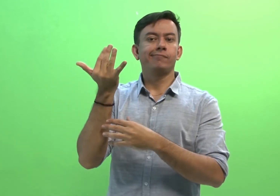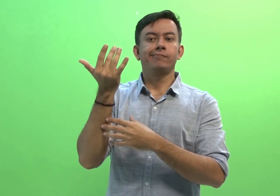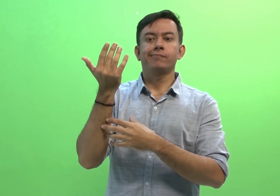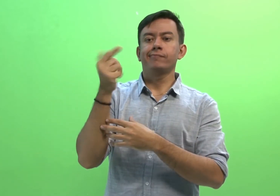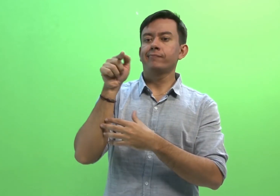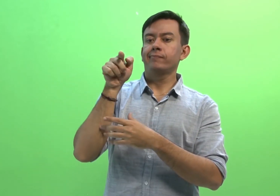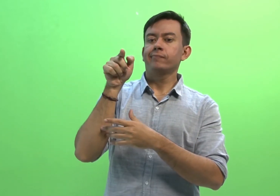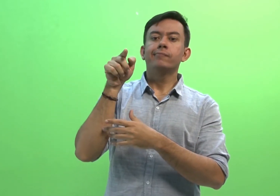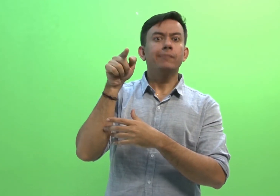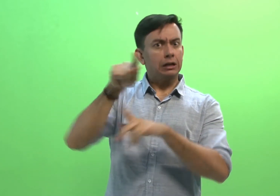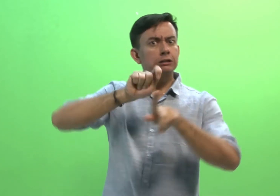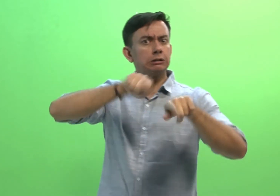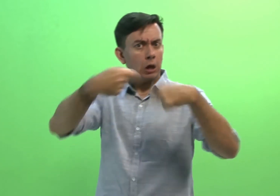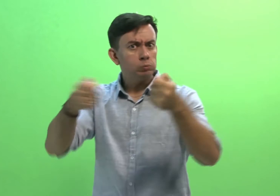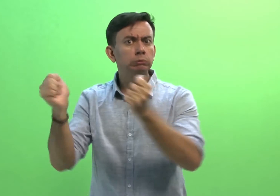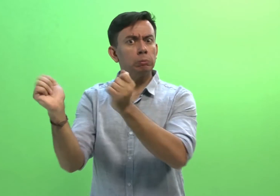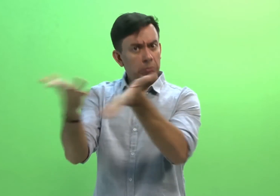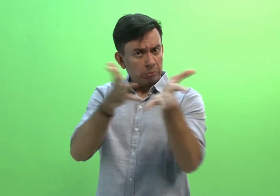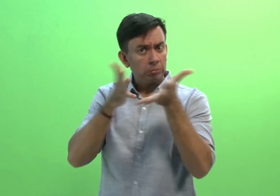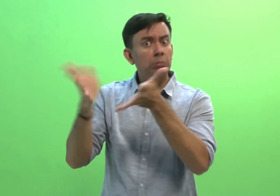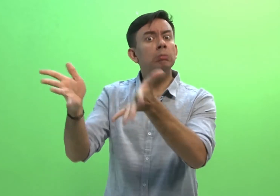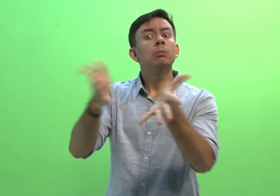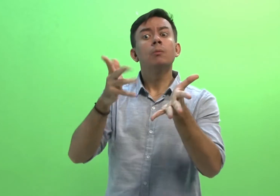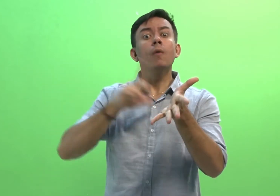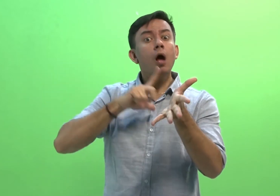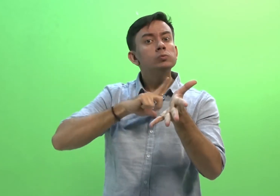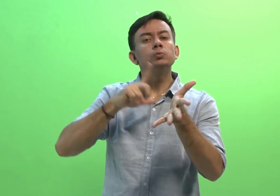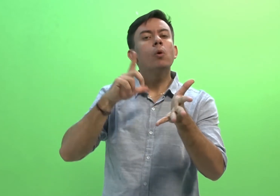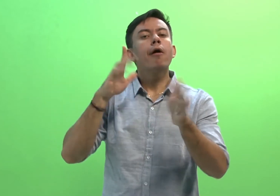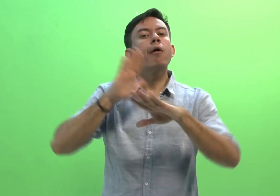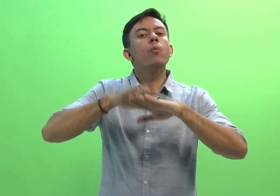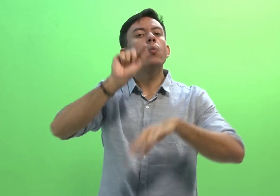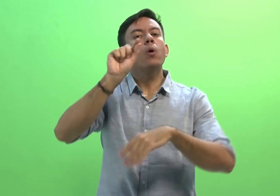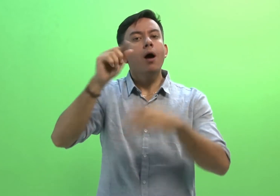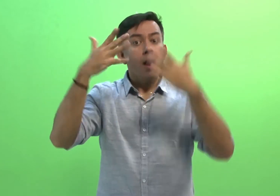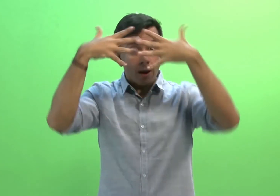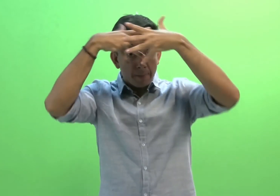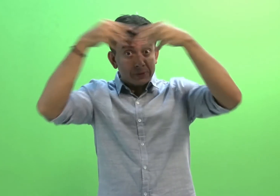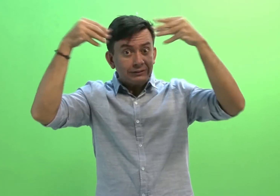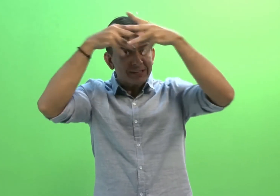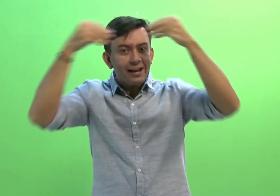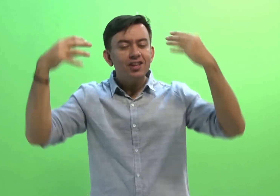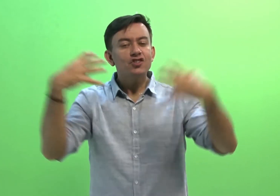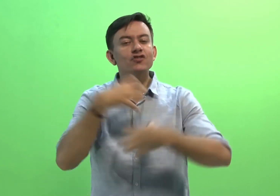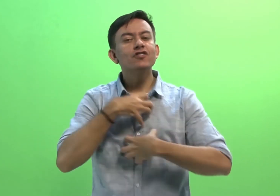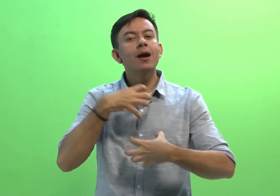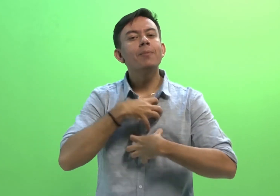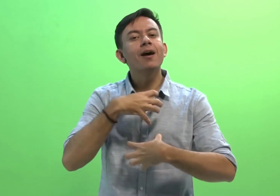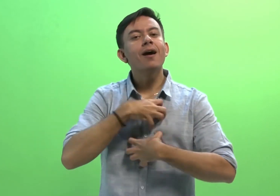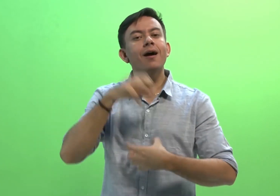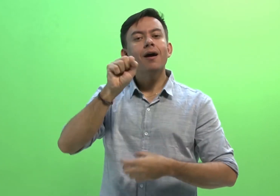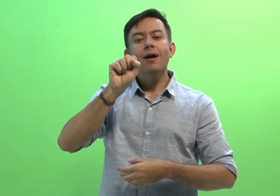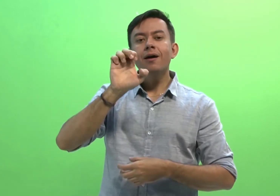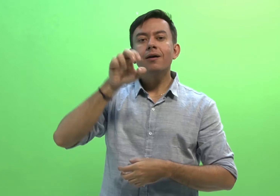mistura. Os sinais existem e é possível sim mostrar